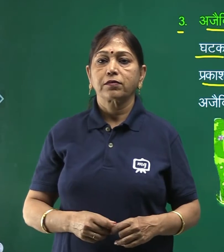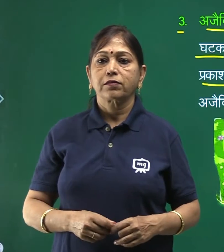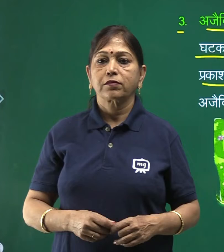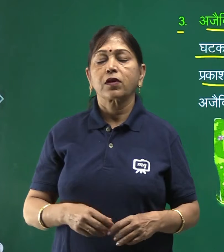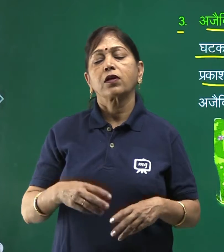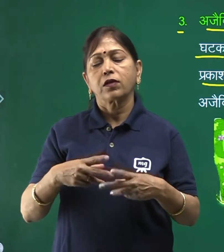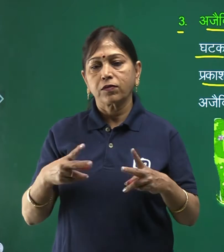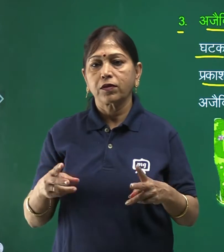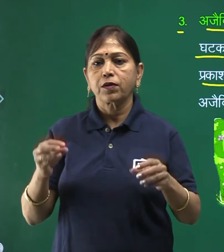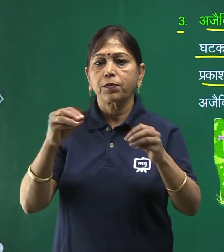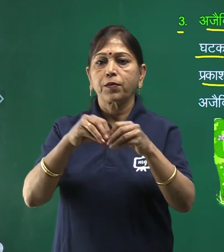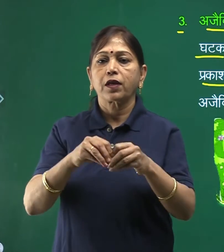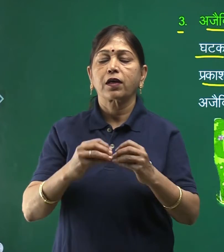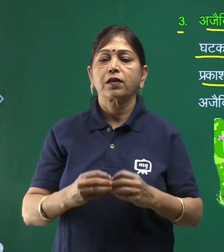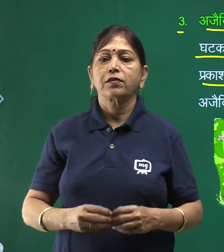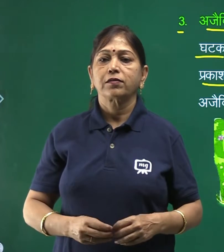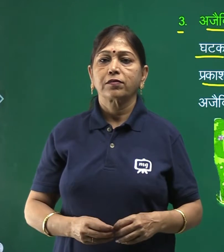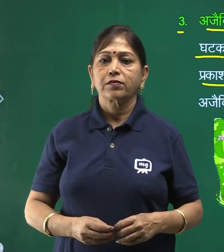आदि मिलकर